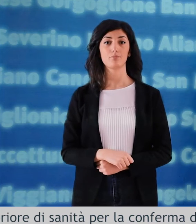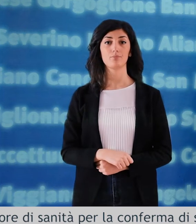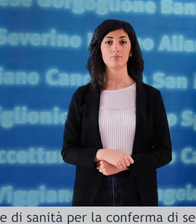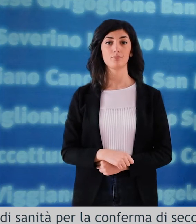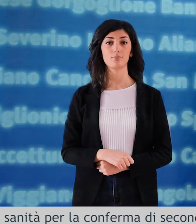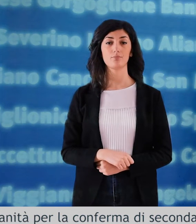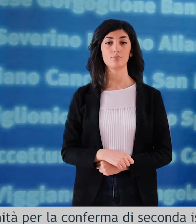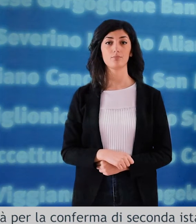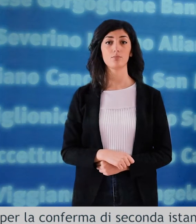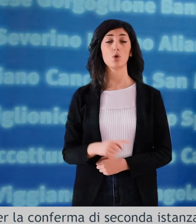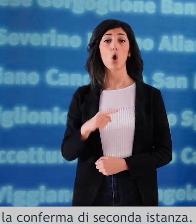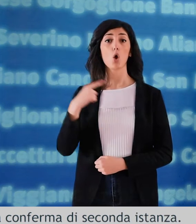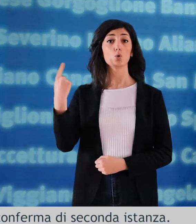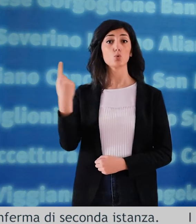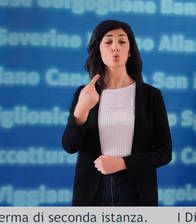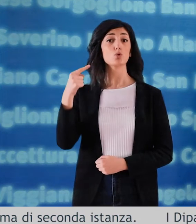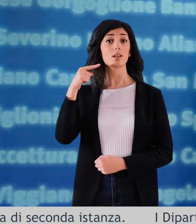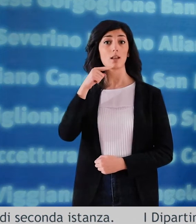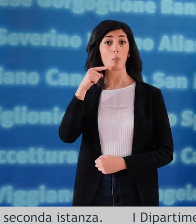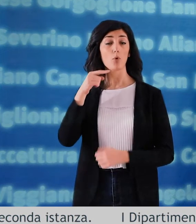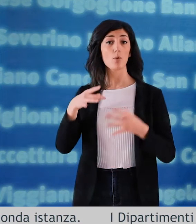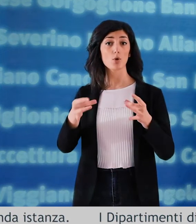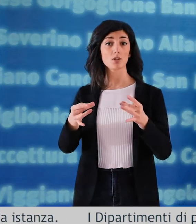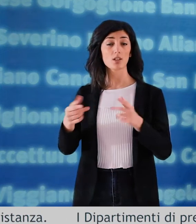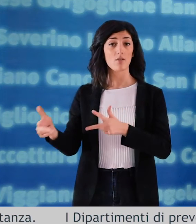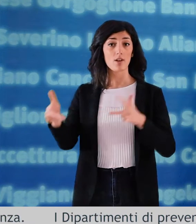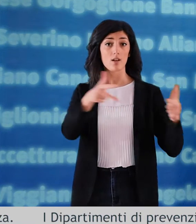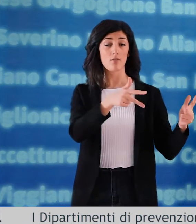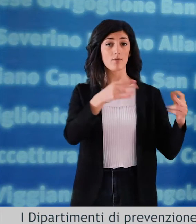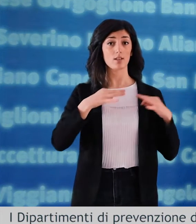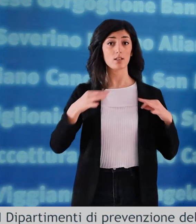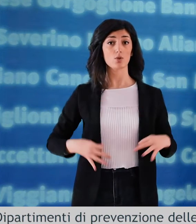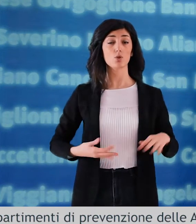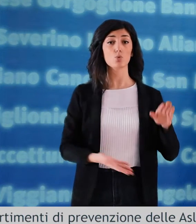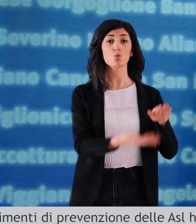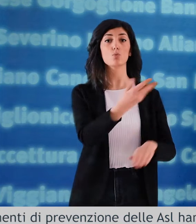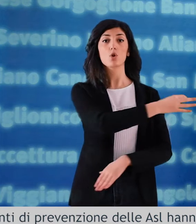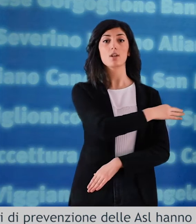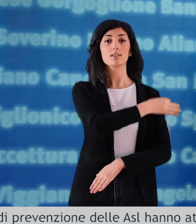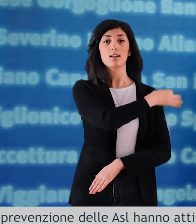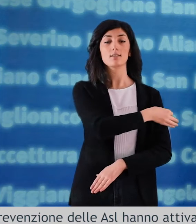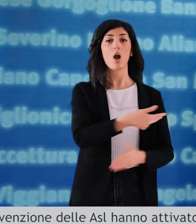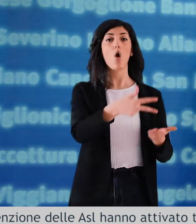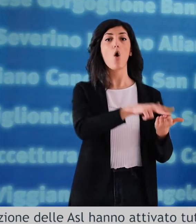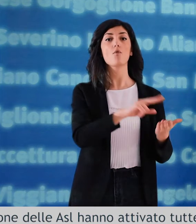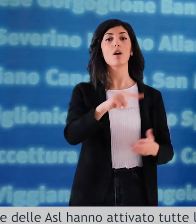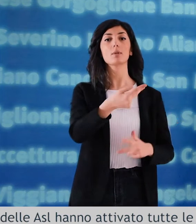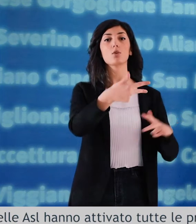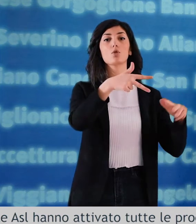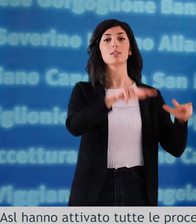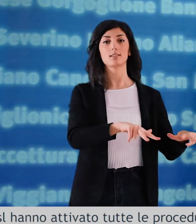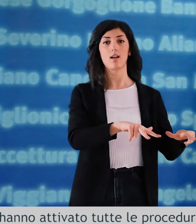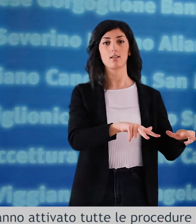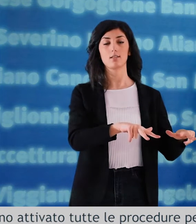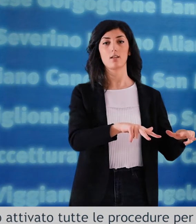tutti i test positivi verranno inviati all'istituto superiore di sanità per la conferma di seconda istanza